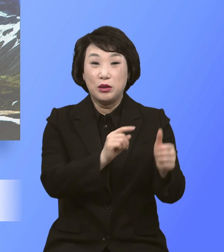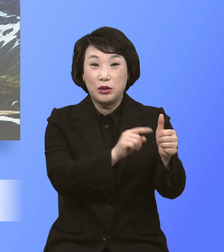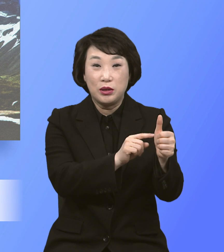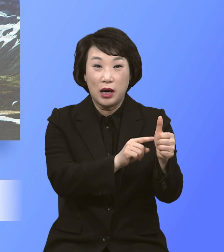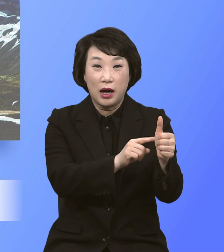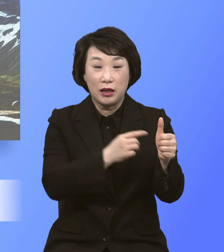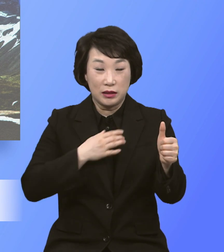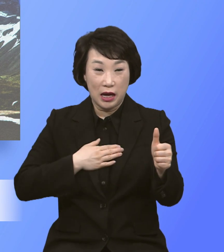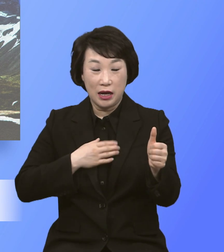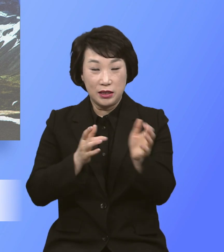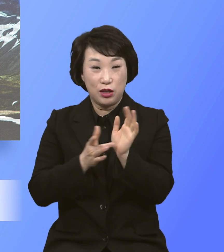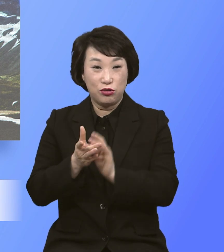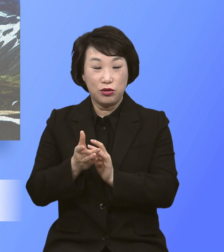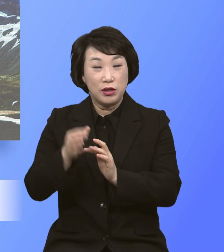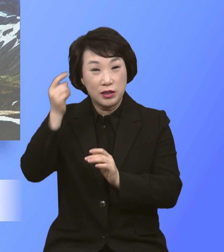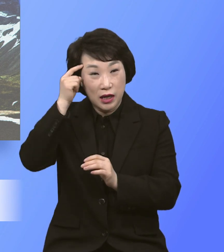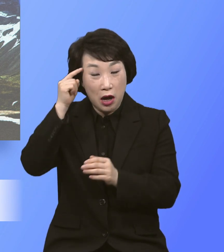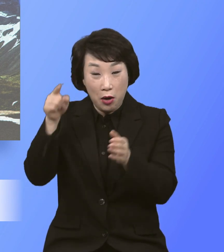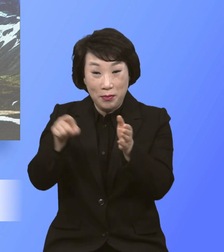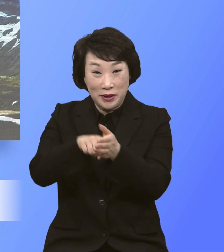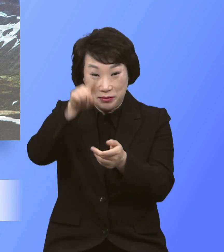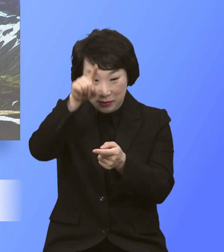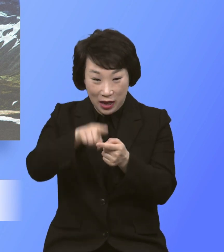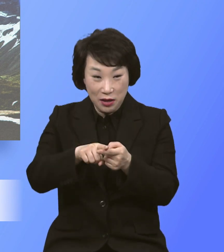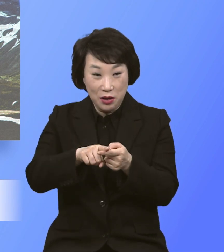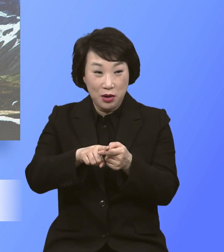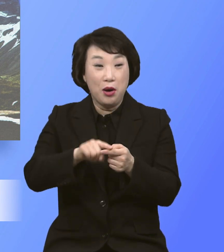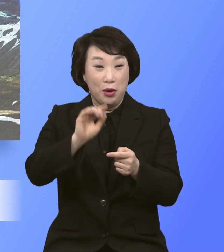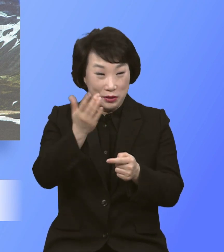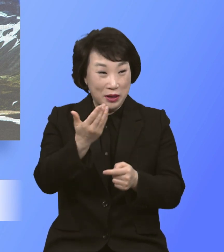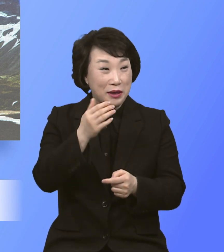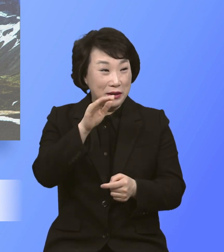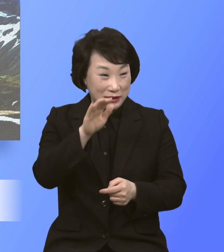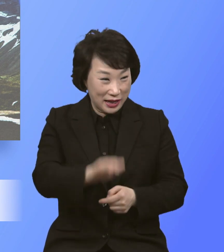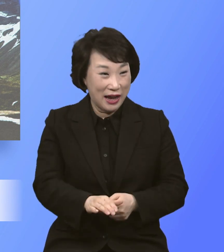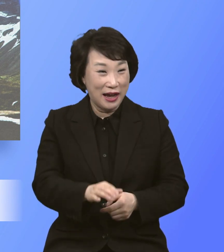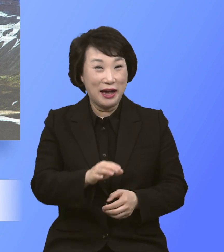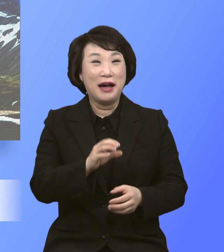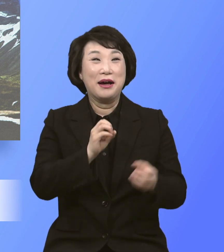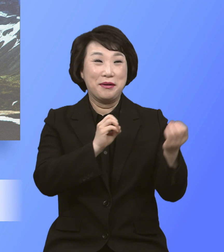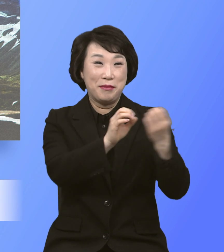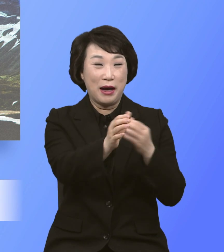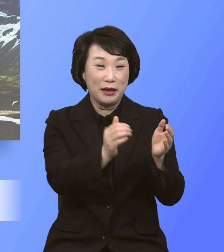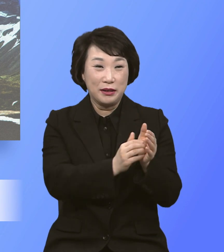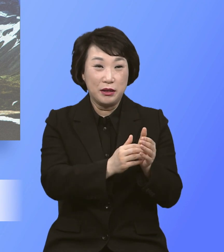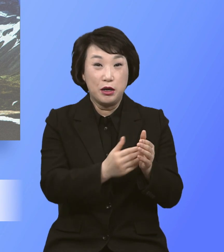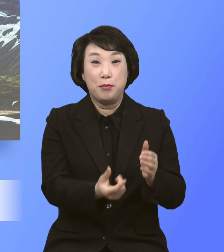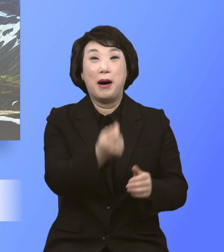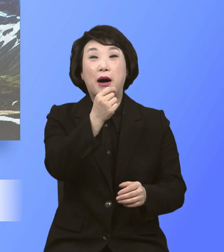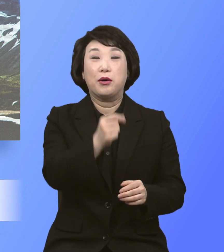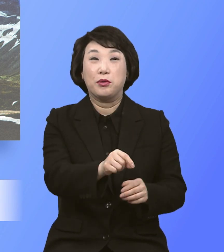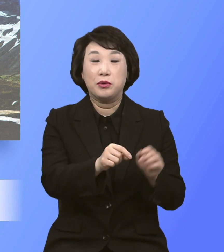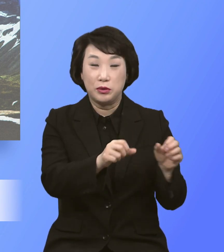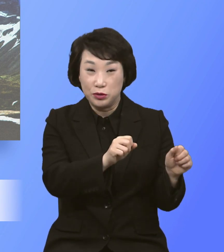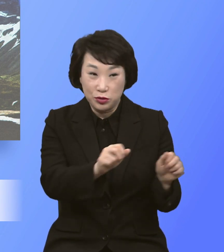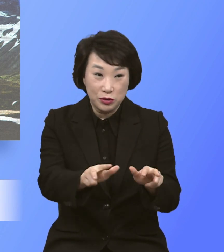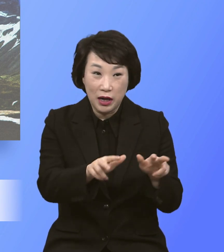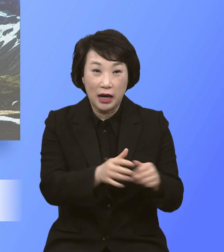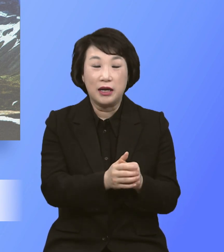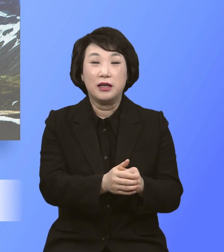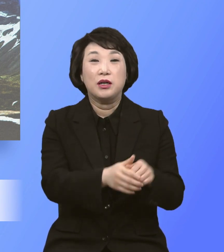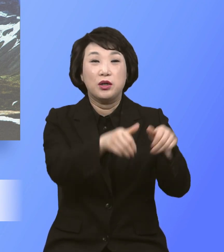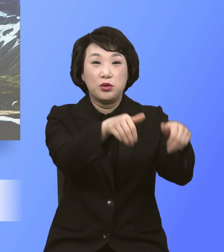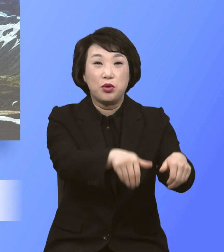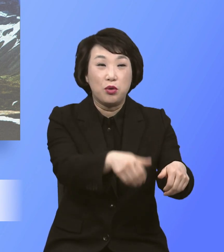네가 나를 생각하고 믿은 그대로 될지어다 하시니 그 시로